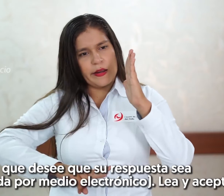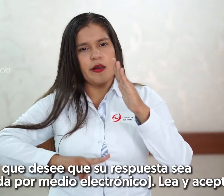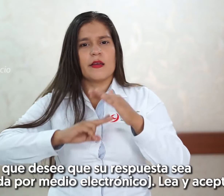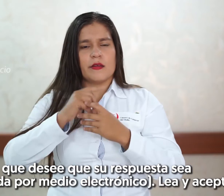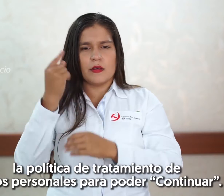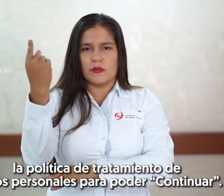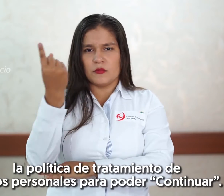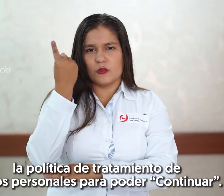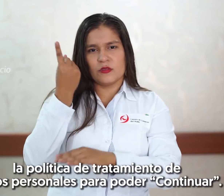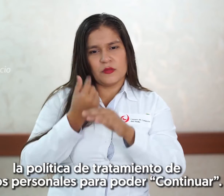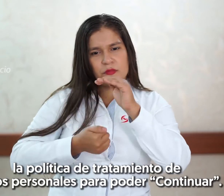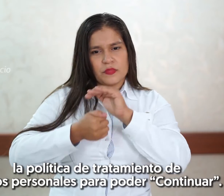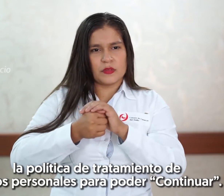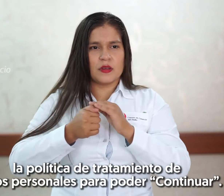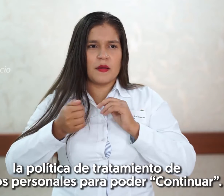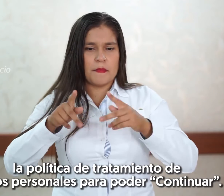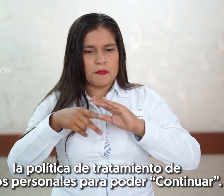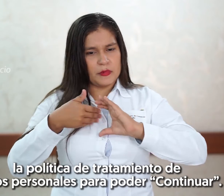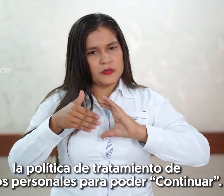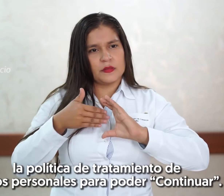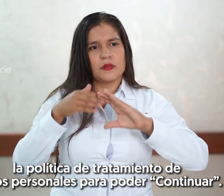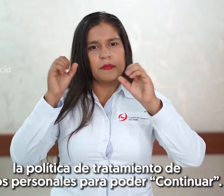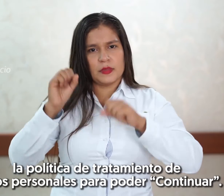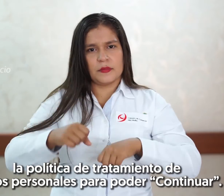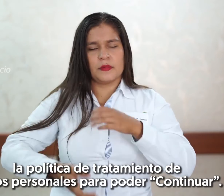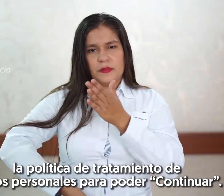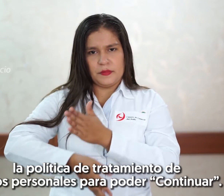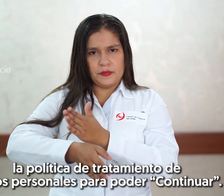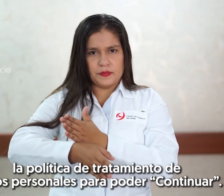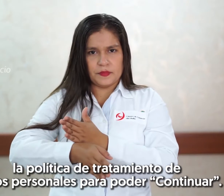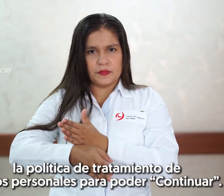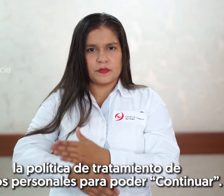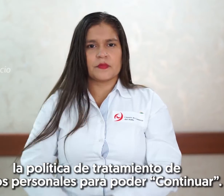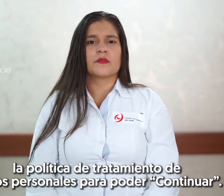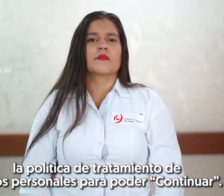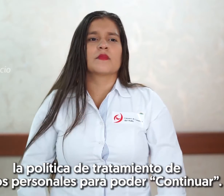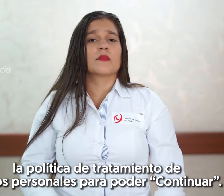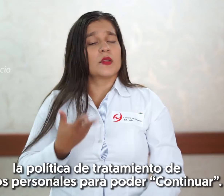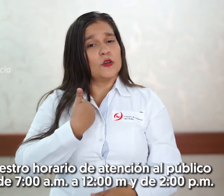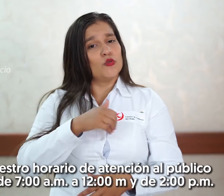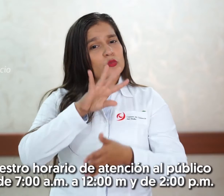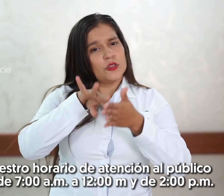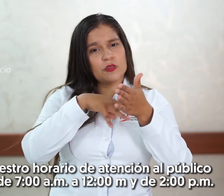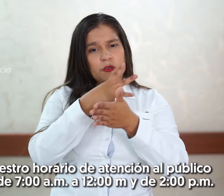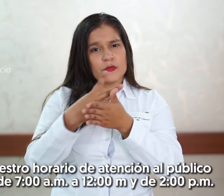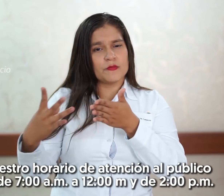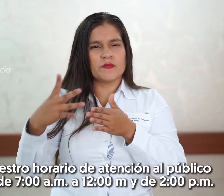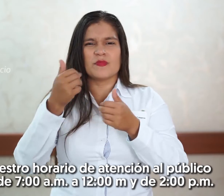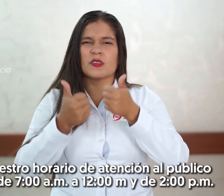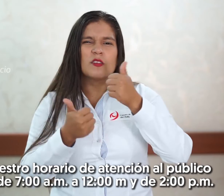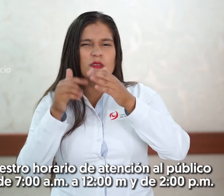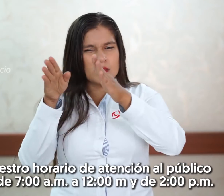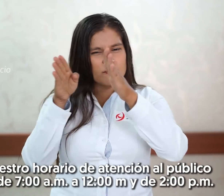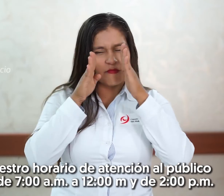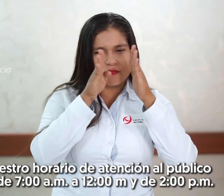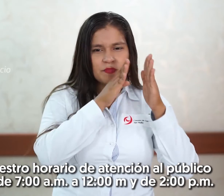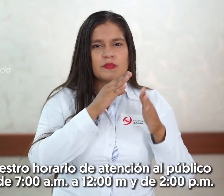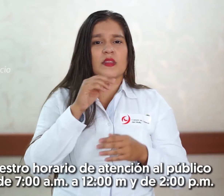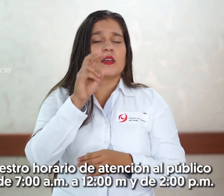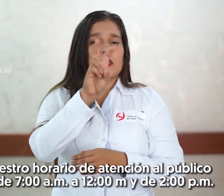Lea y acepte la política de tratamiento de datos personales para poder continuar. Nuestro horario de atención al público es